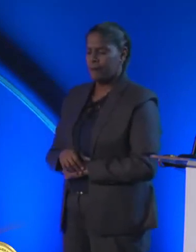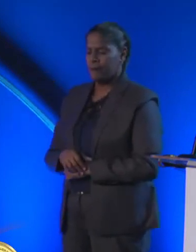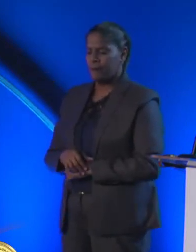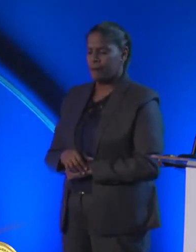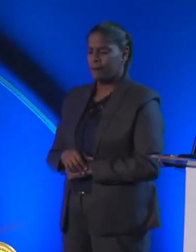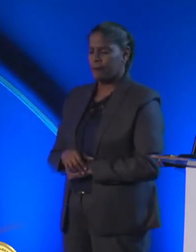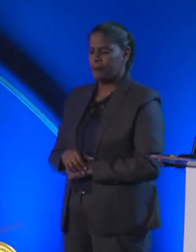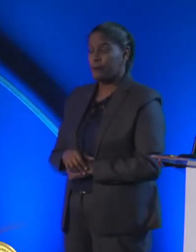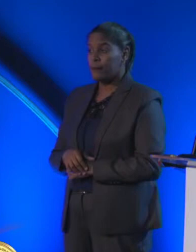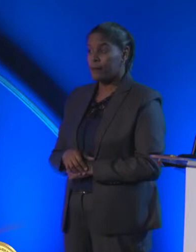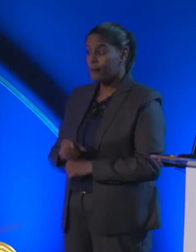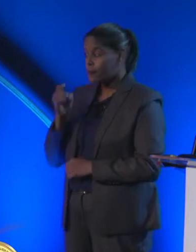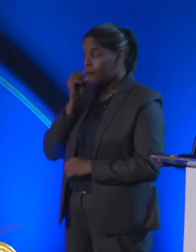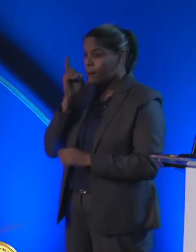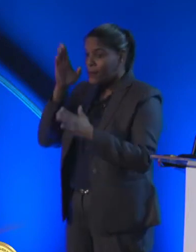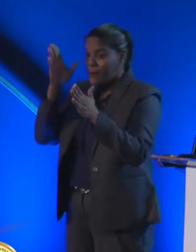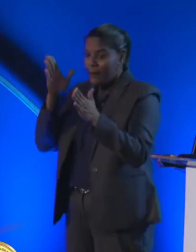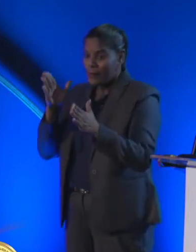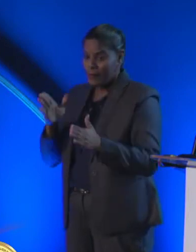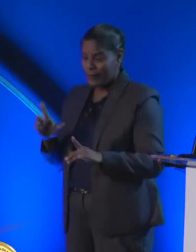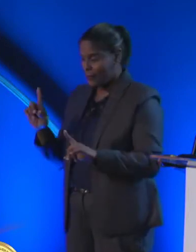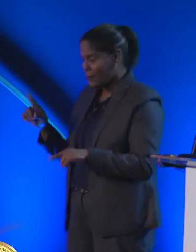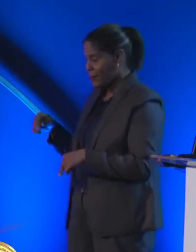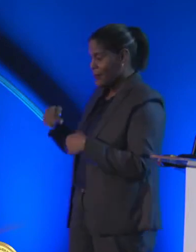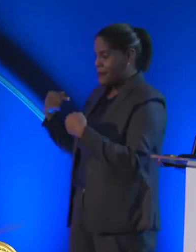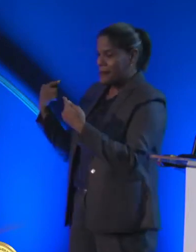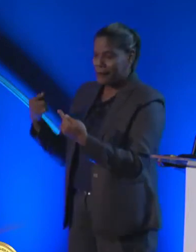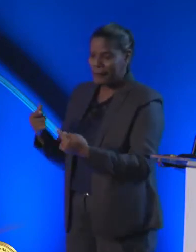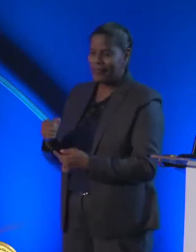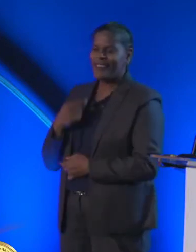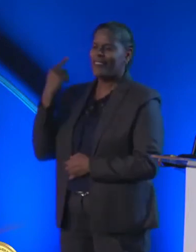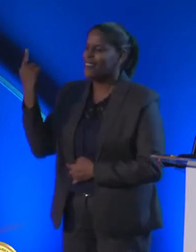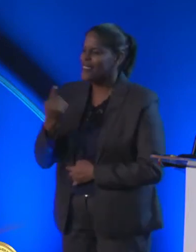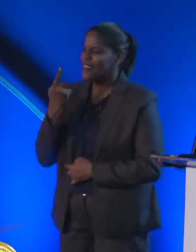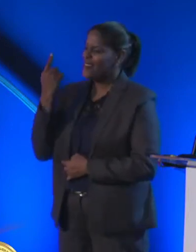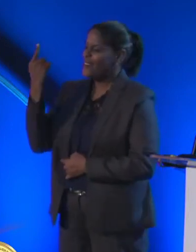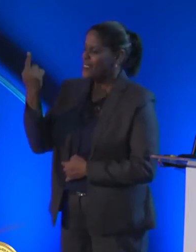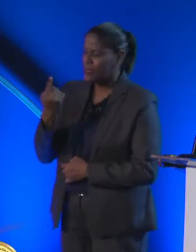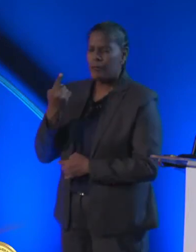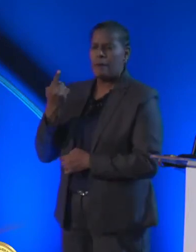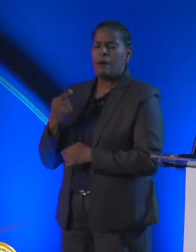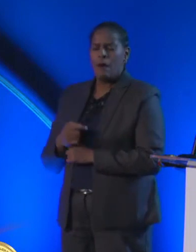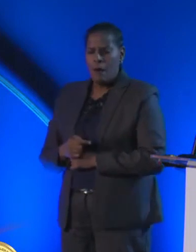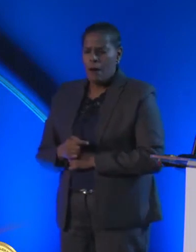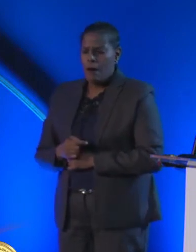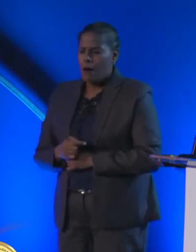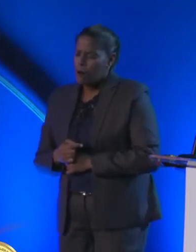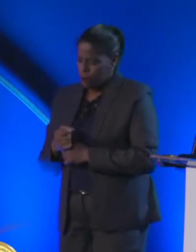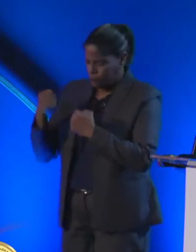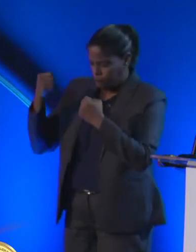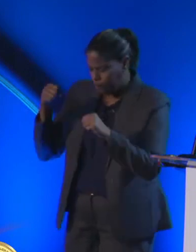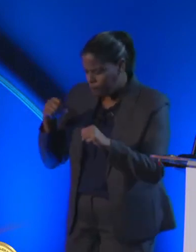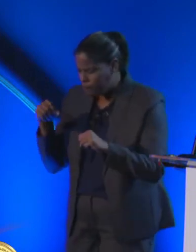Pineda las dominicanas hemos estado presentes siempre construyendo codo a